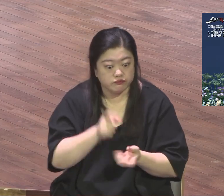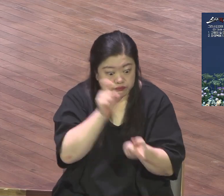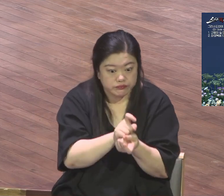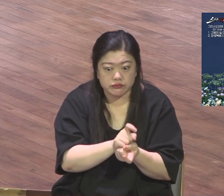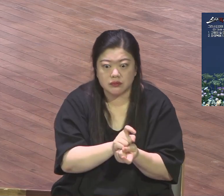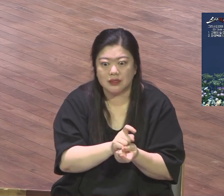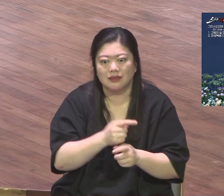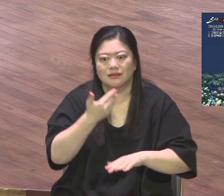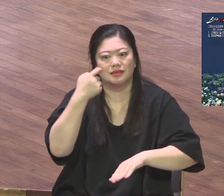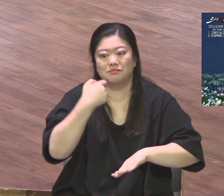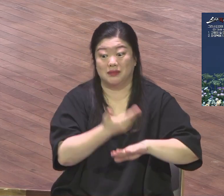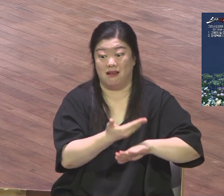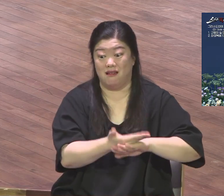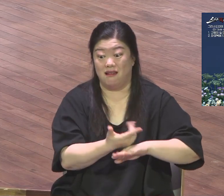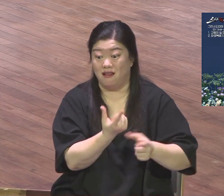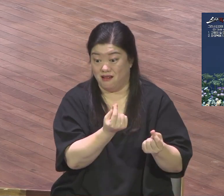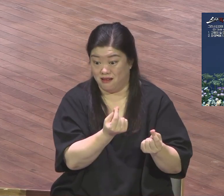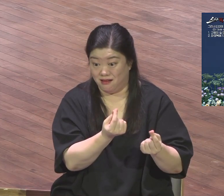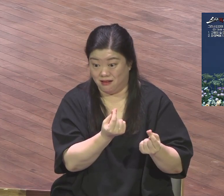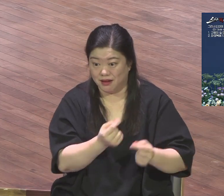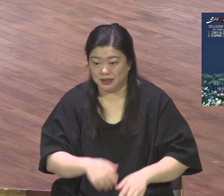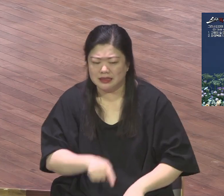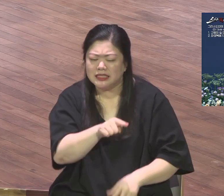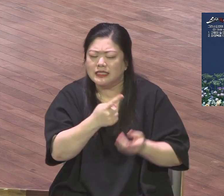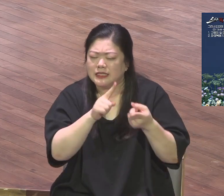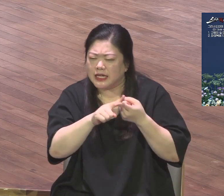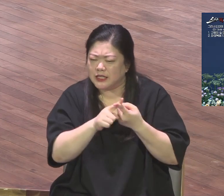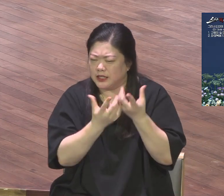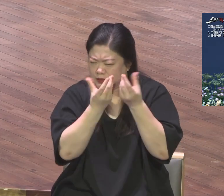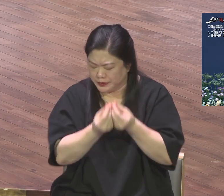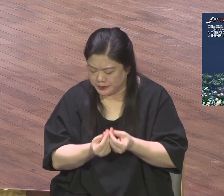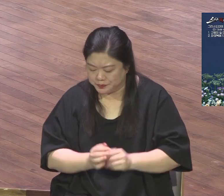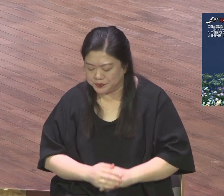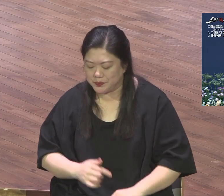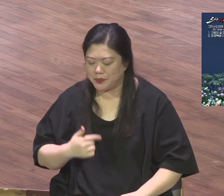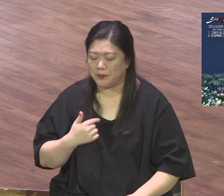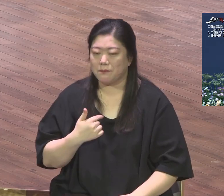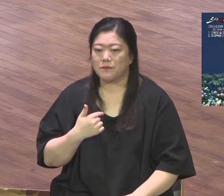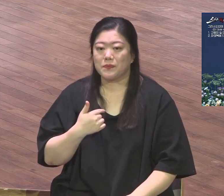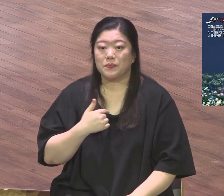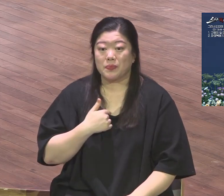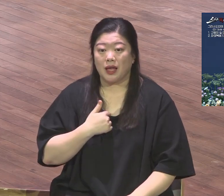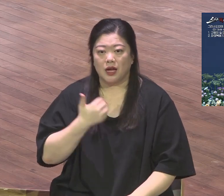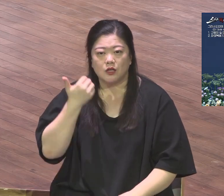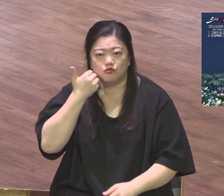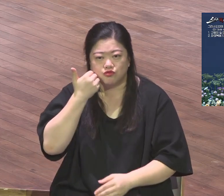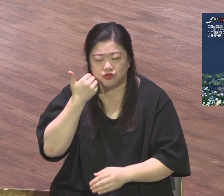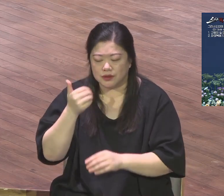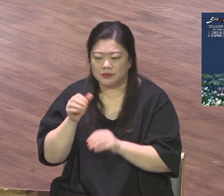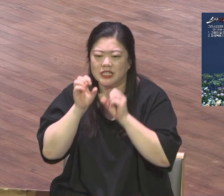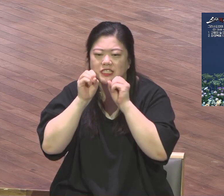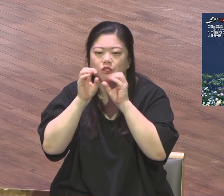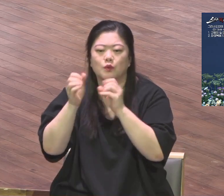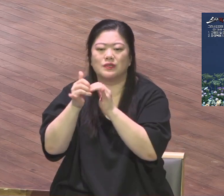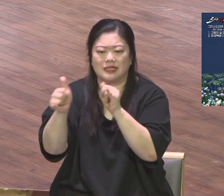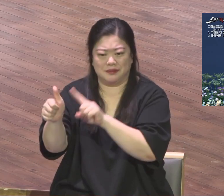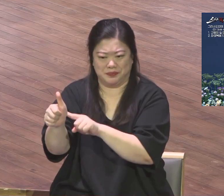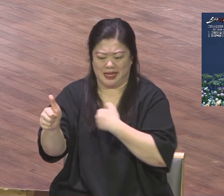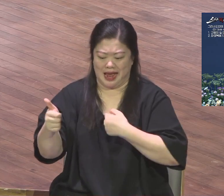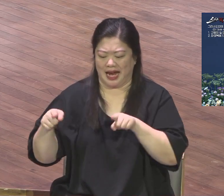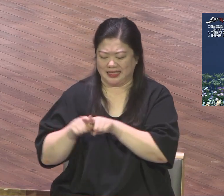전사님 가운데 파출소 소장을 하시다가 신학을 하고 교회 사역을 함께하는 전사님이